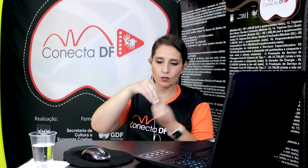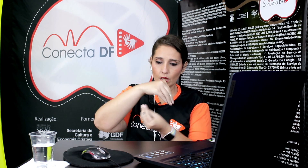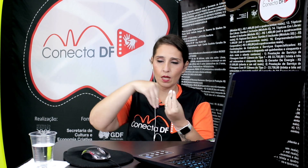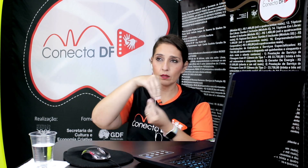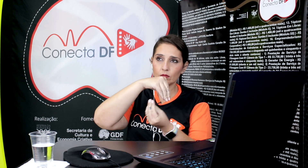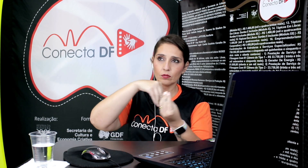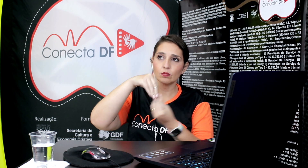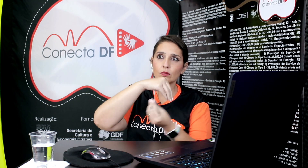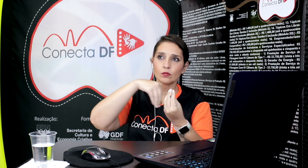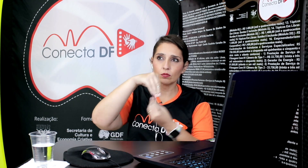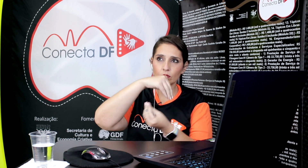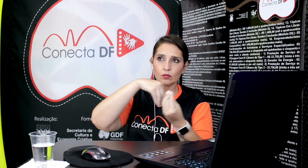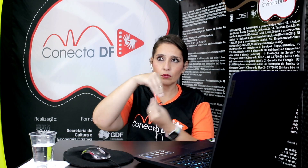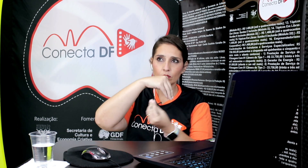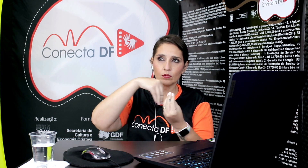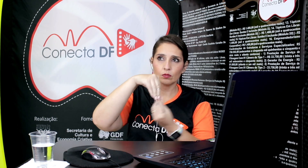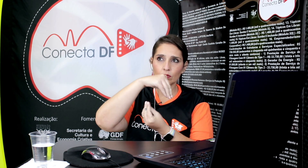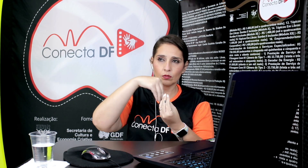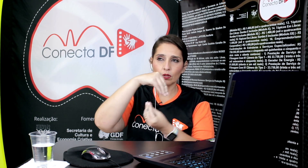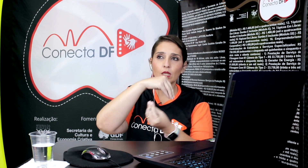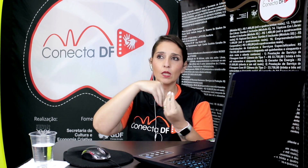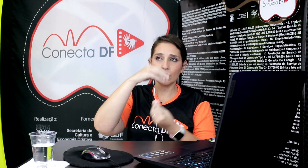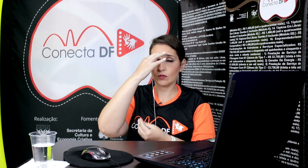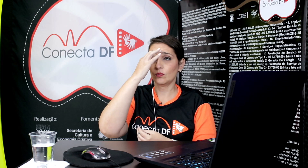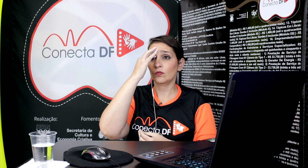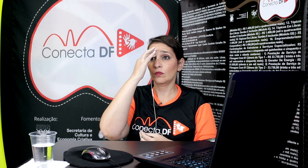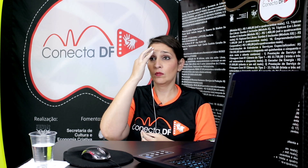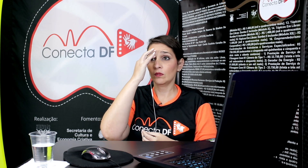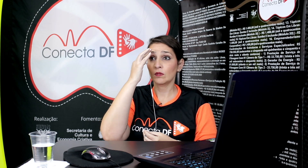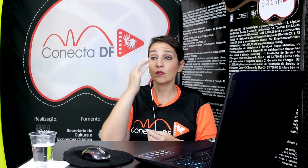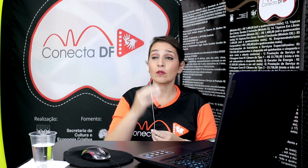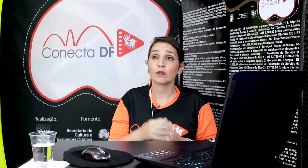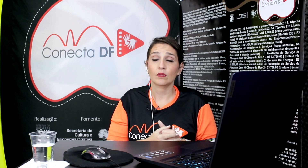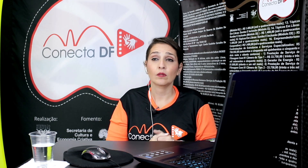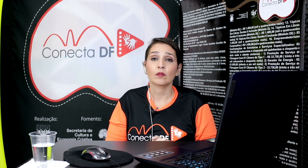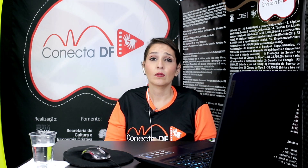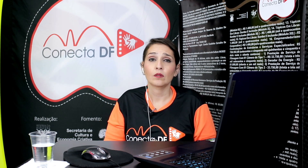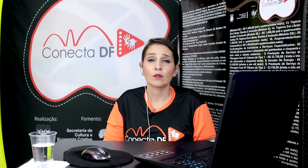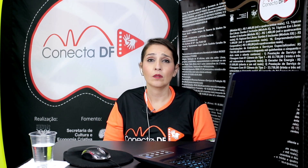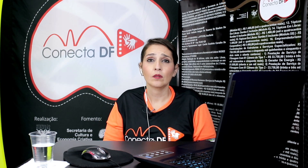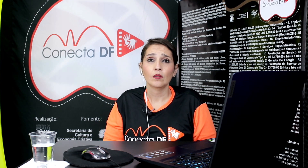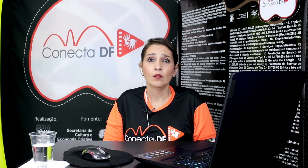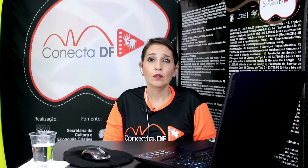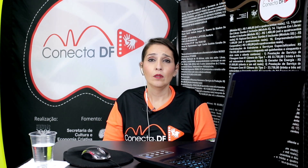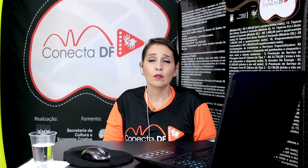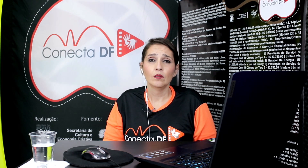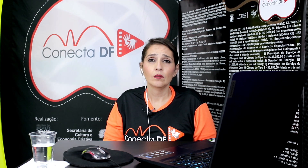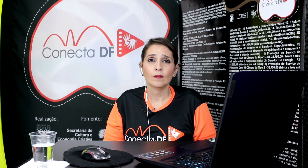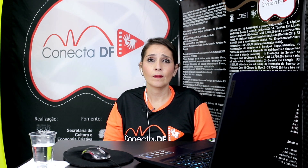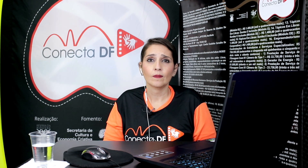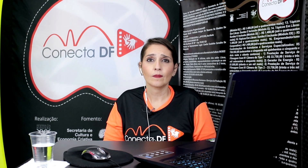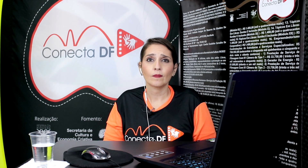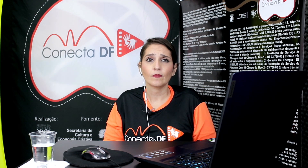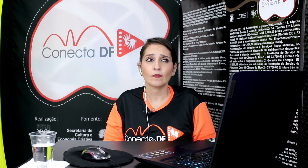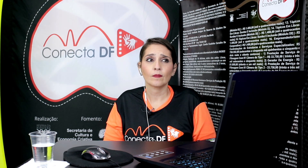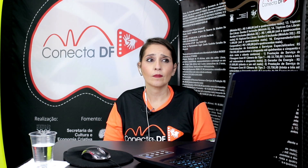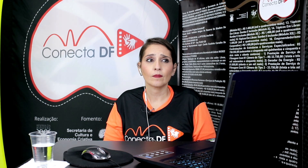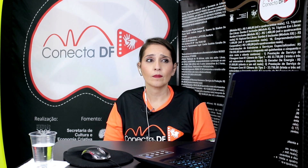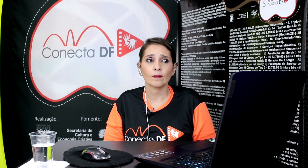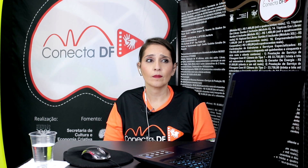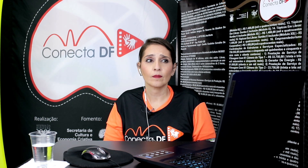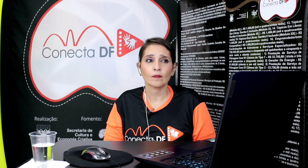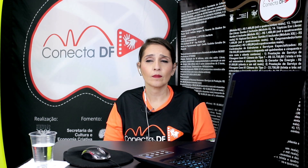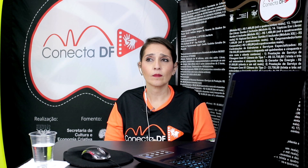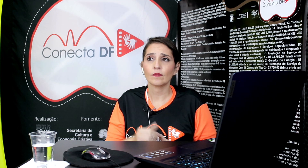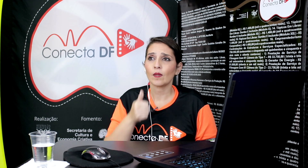misturado. Misturado. Misturado. Isso. Ah, tá. A segunda coisa é o sinal para